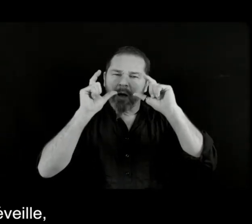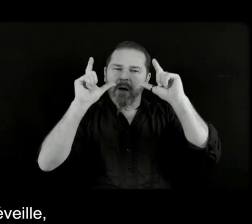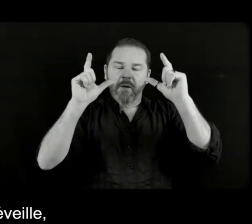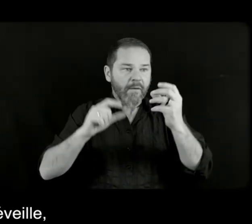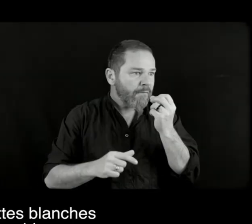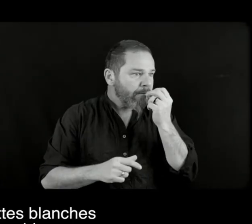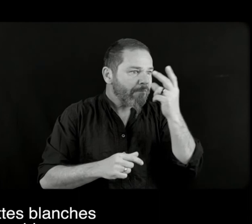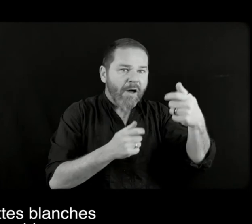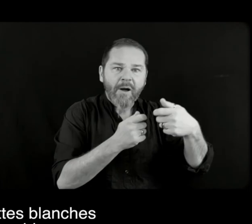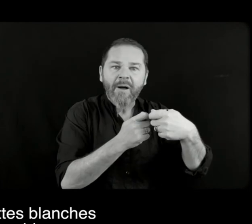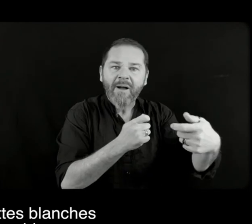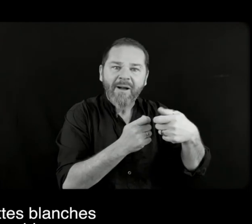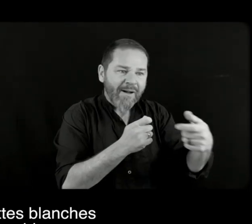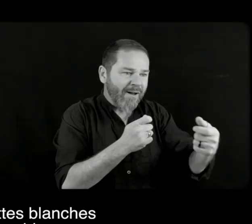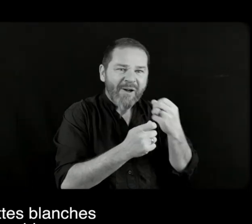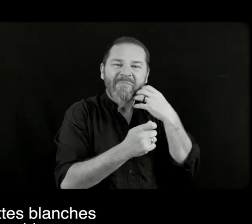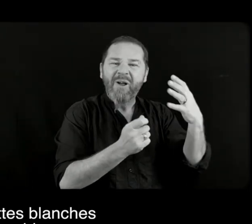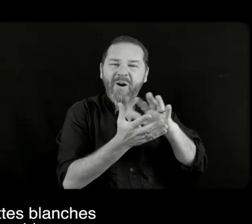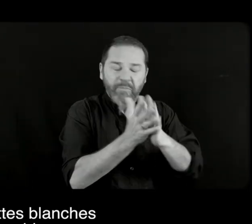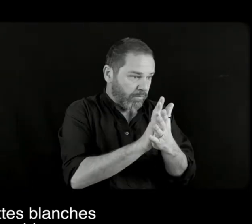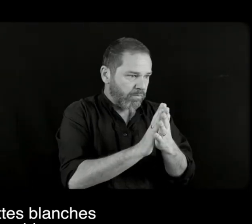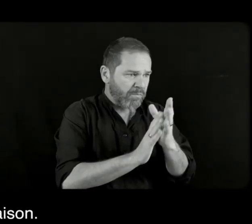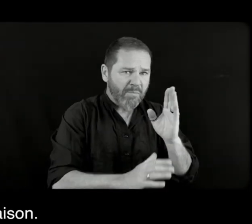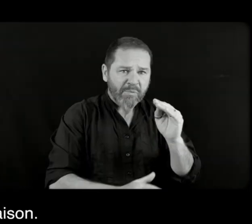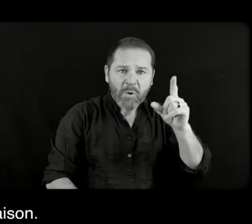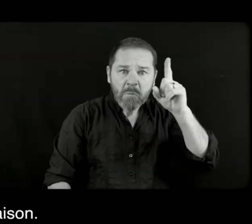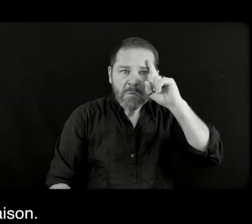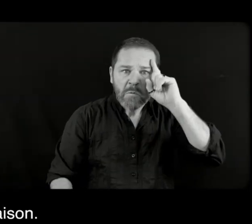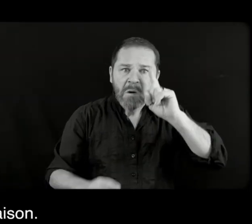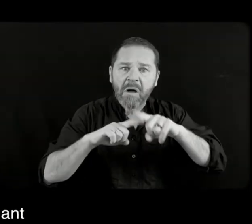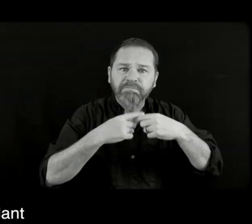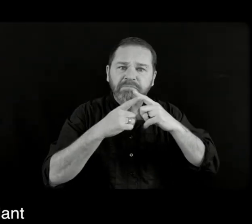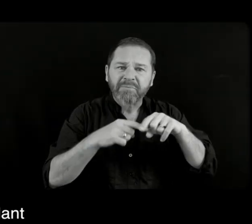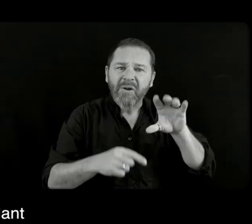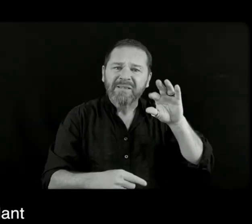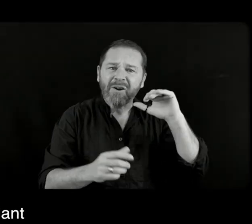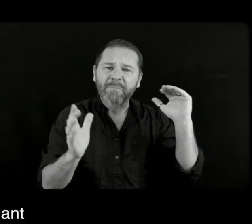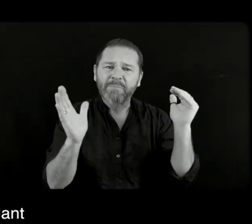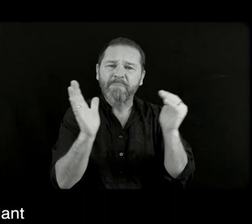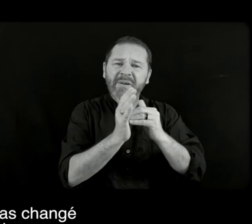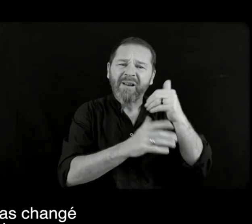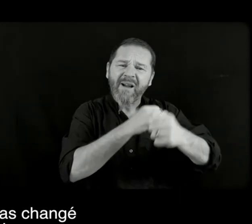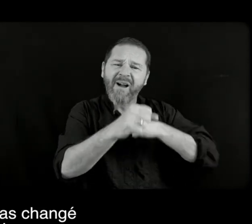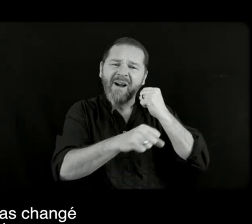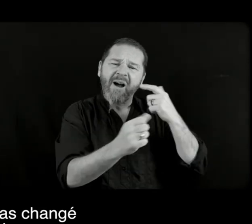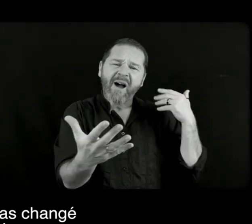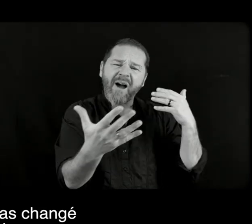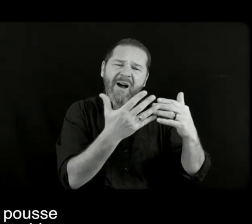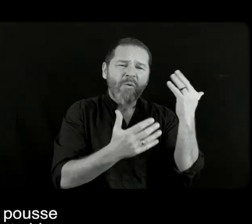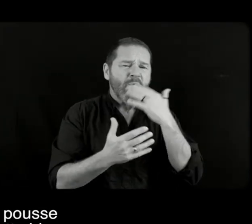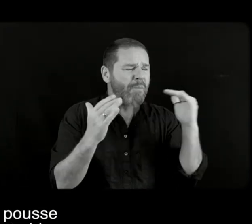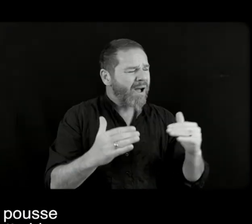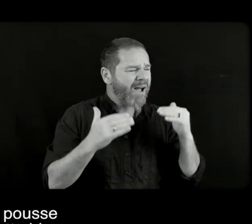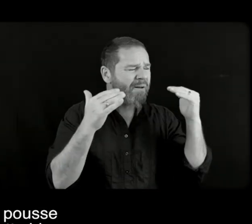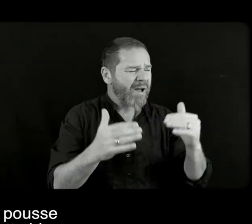se réveille et les pâquerettes blanches sont devenues bleues, sans raison. Pendant 50 000 ans, elles n'ont pas changé de couleur, et un